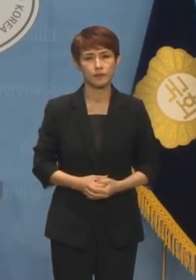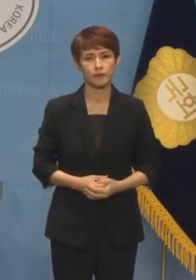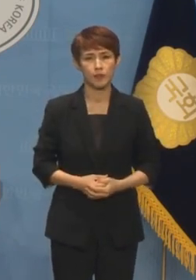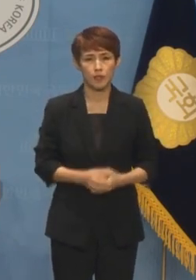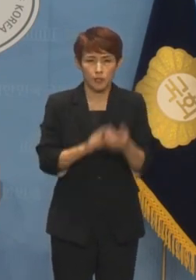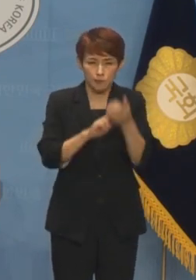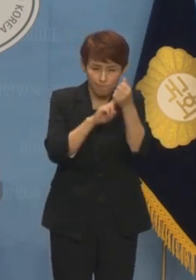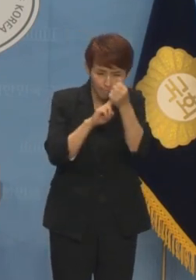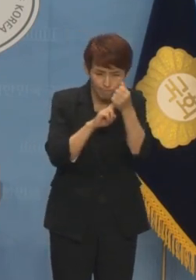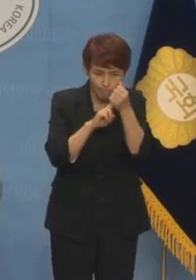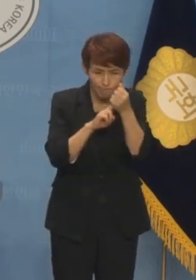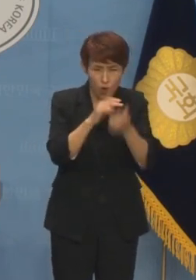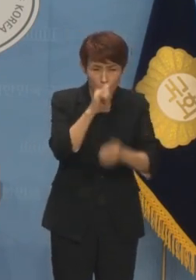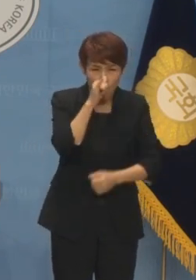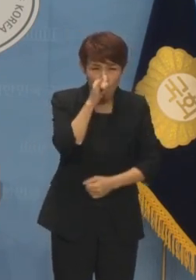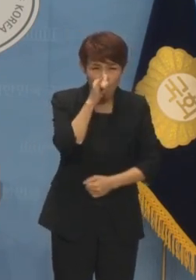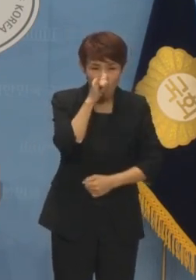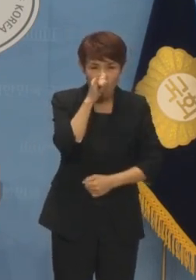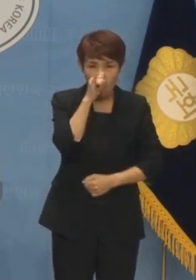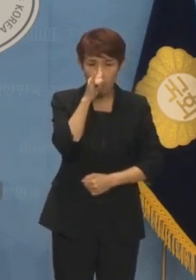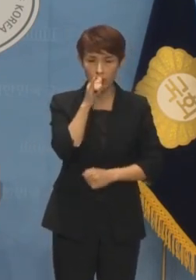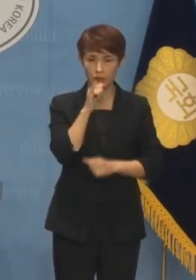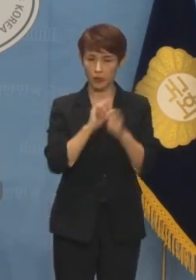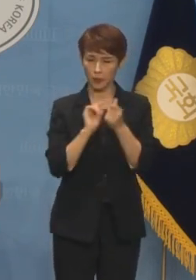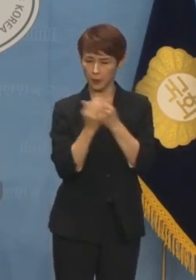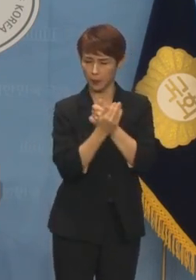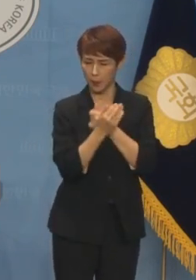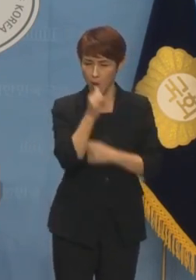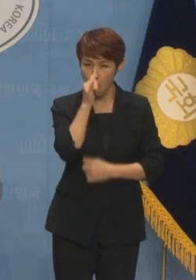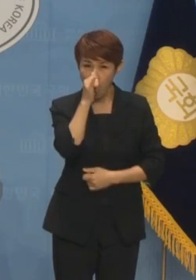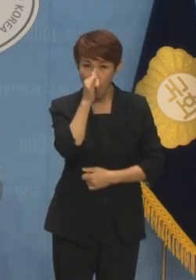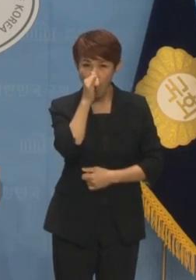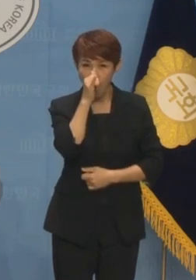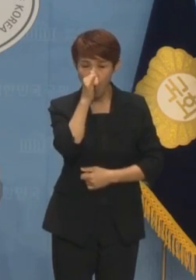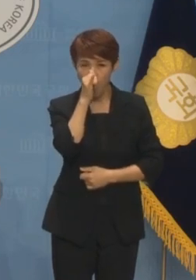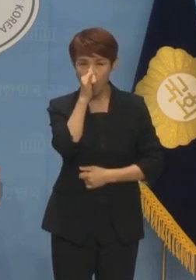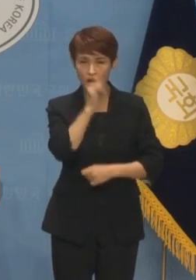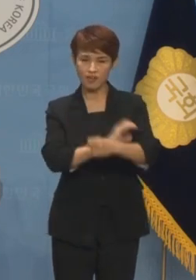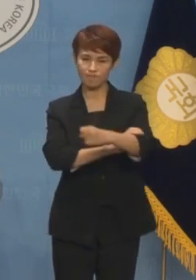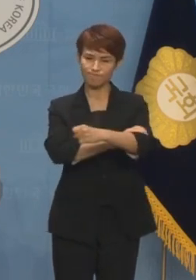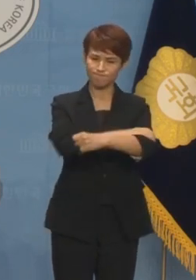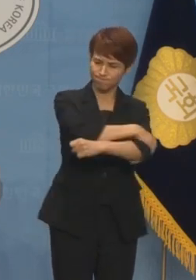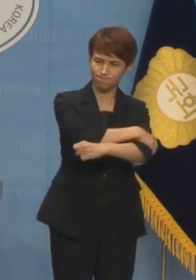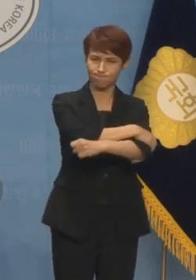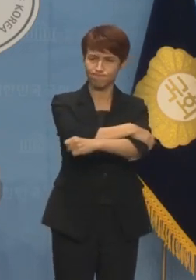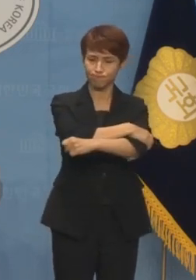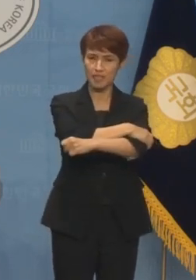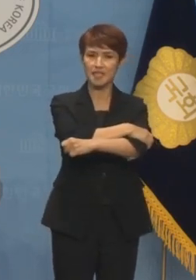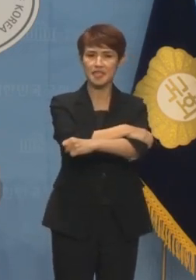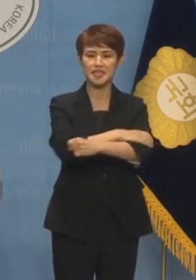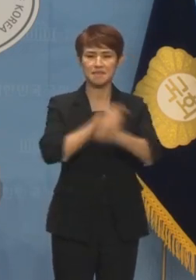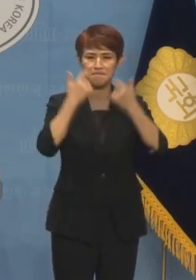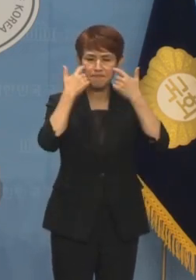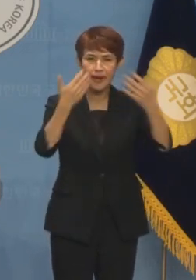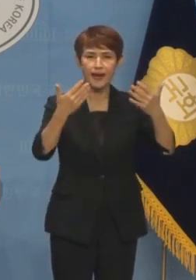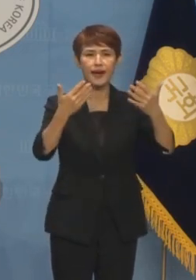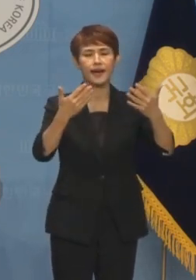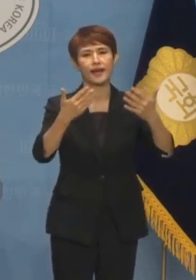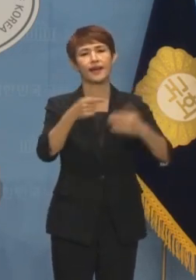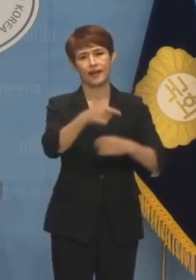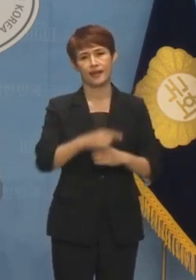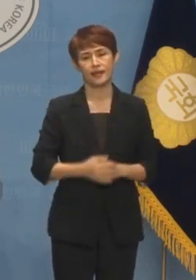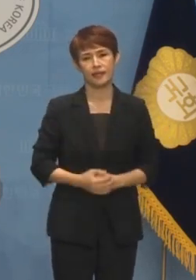숨기면 숨길수록, 가리면 가릴수록 직권남용이라는 자가당착만